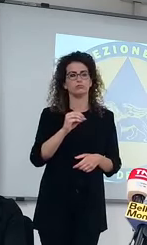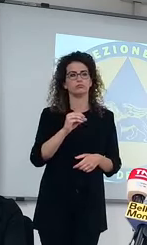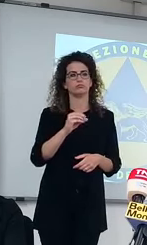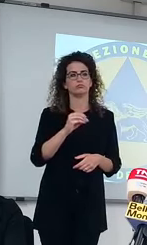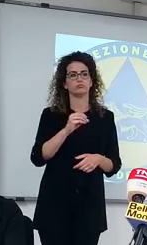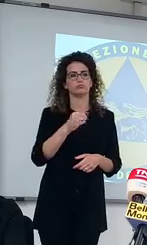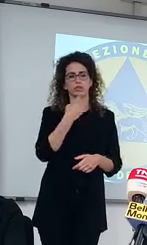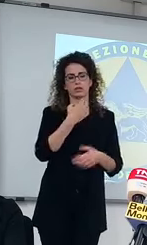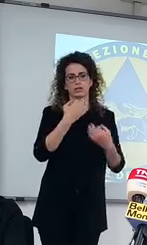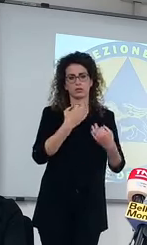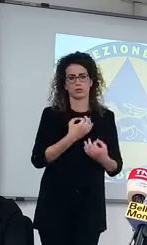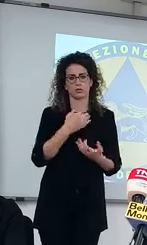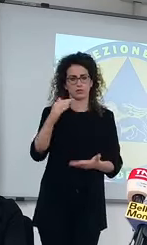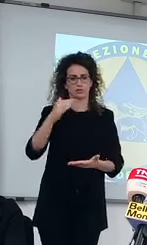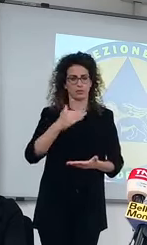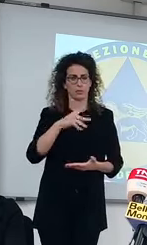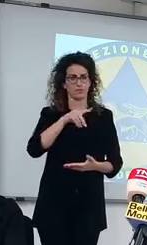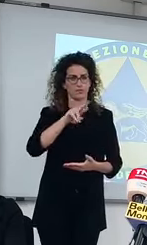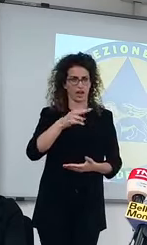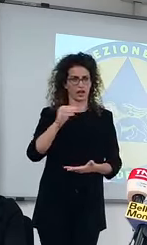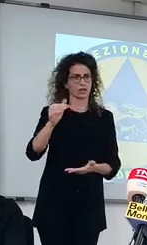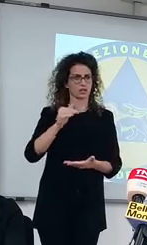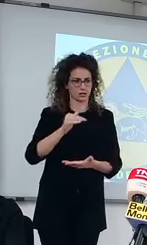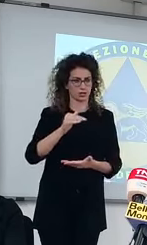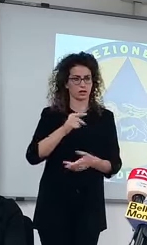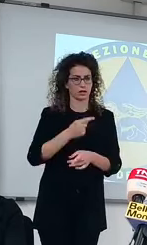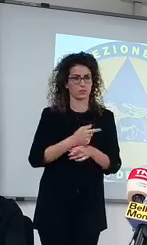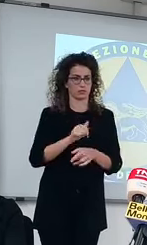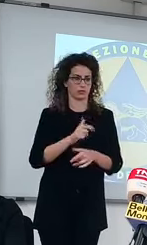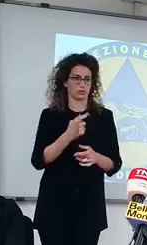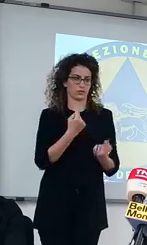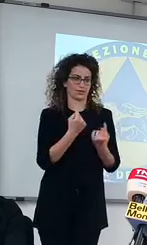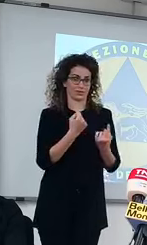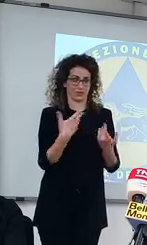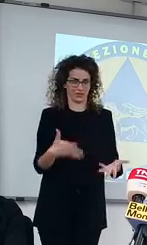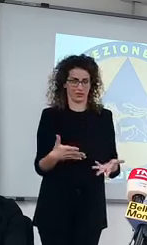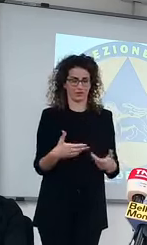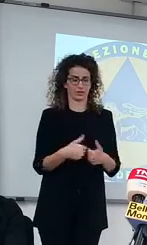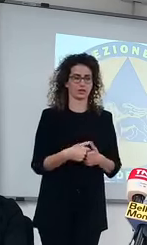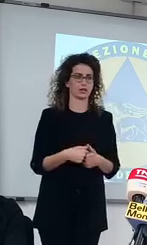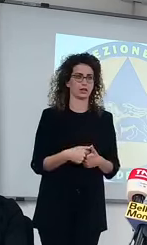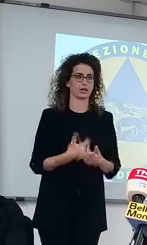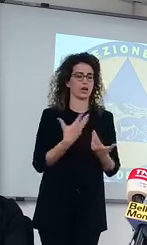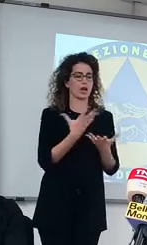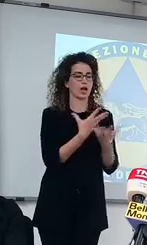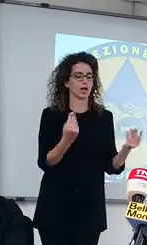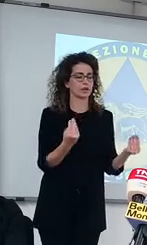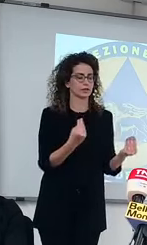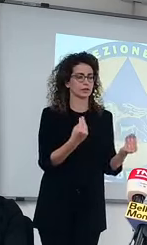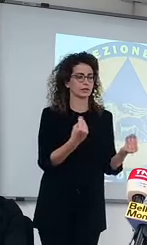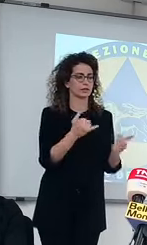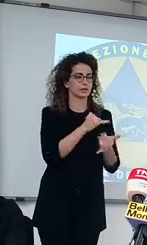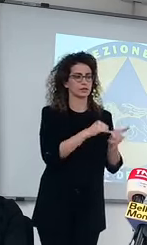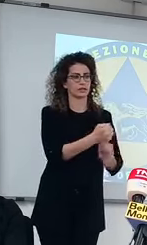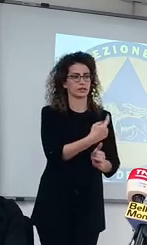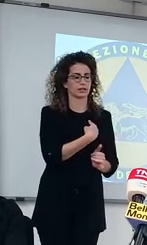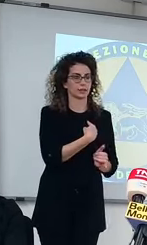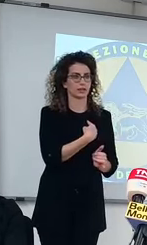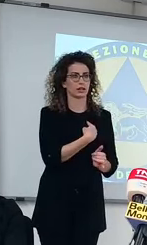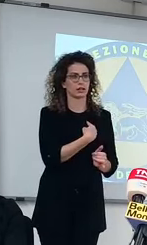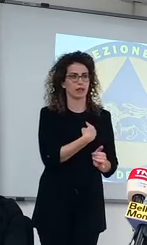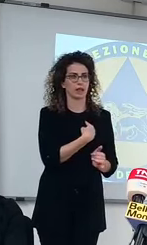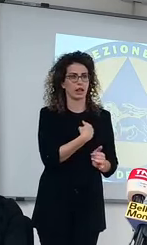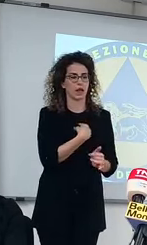nuova fornitura di Pfizer proprio per compensare questa emergenza, molti ci scrivono questo timore che